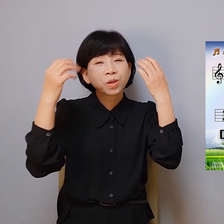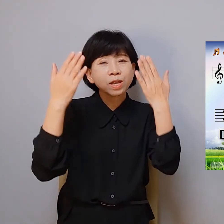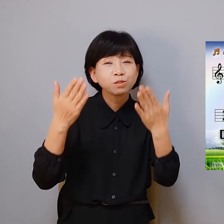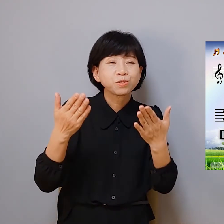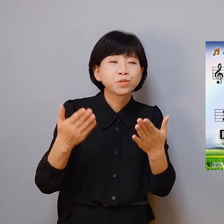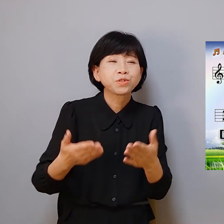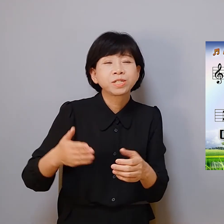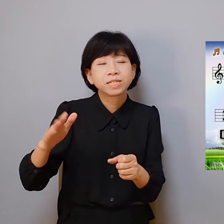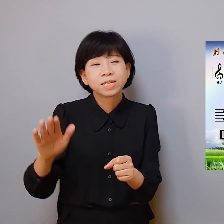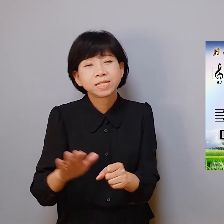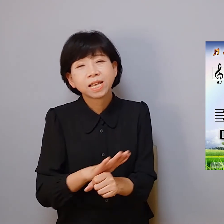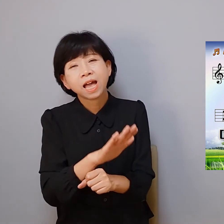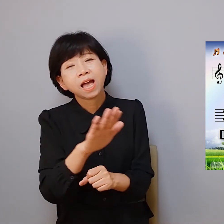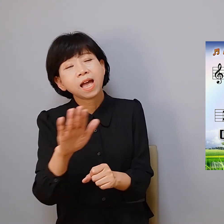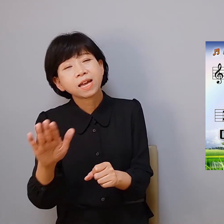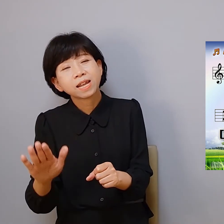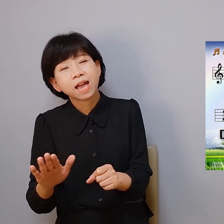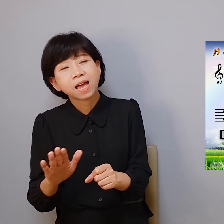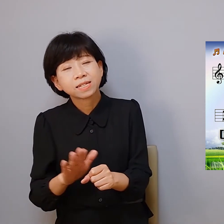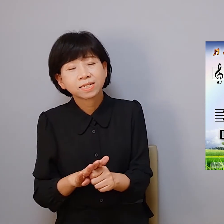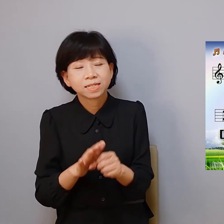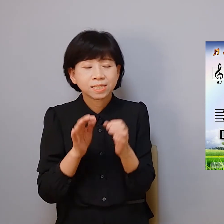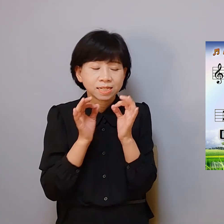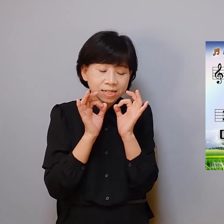소원, 계속해 주신